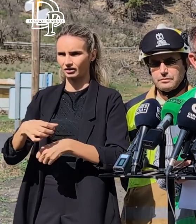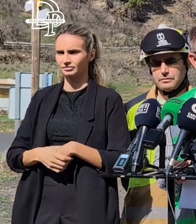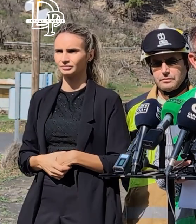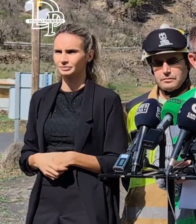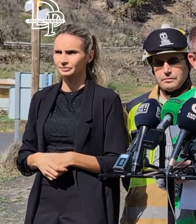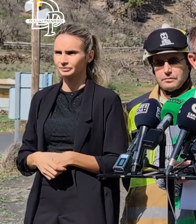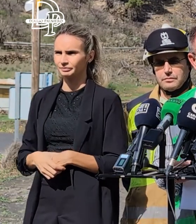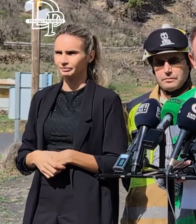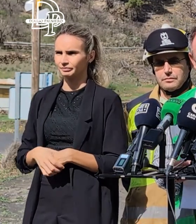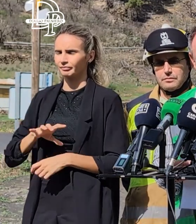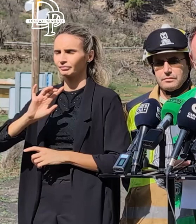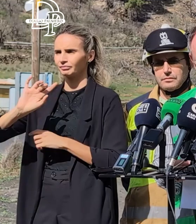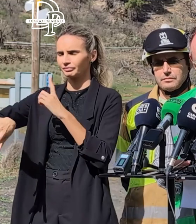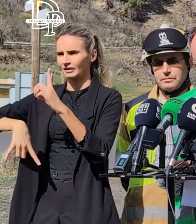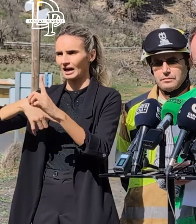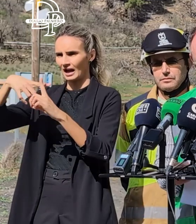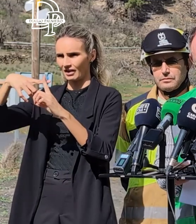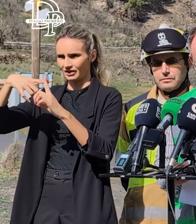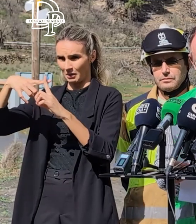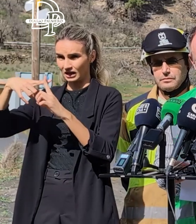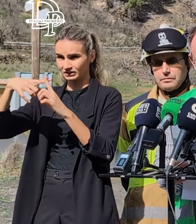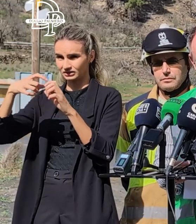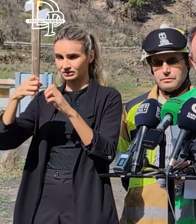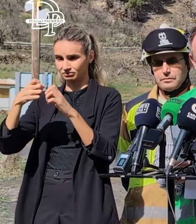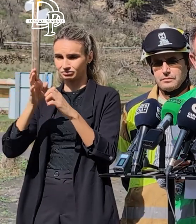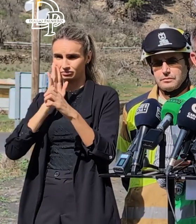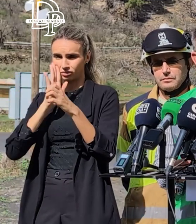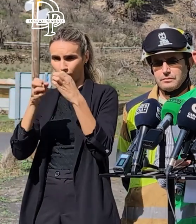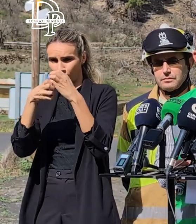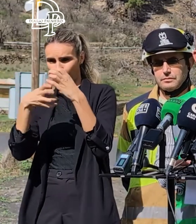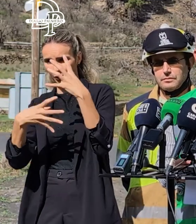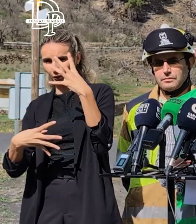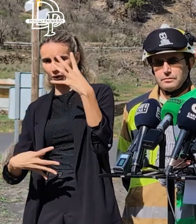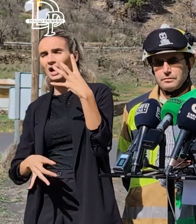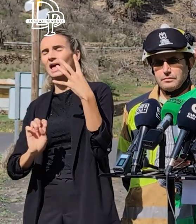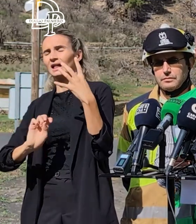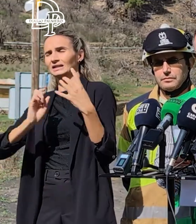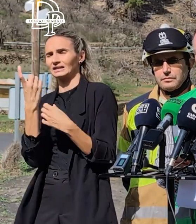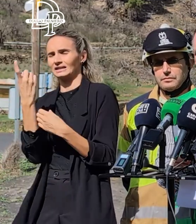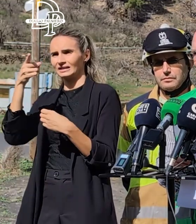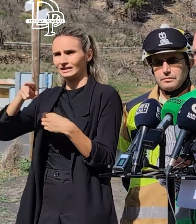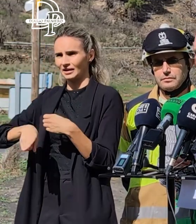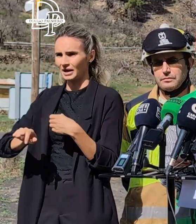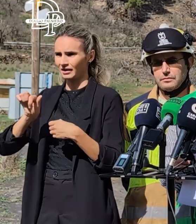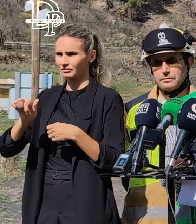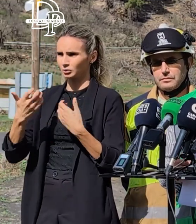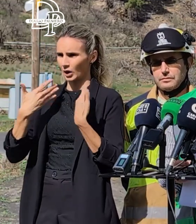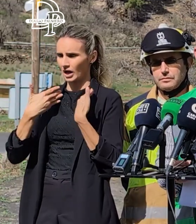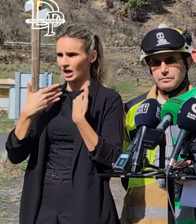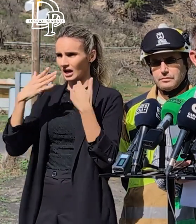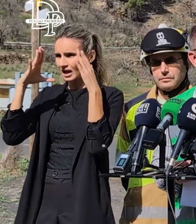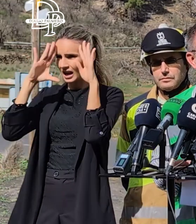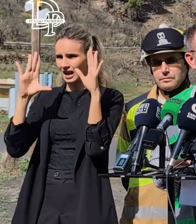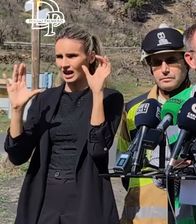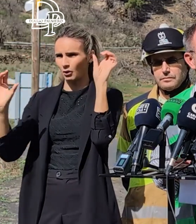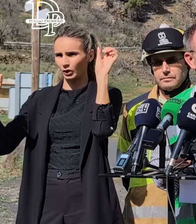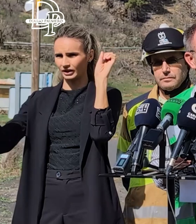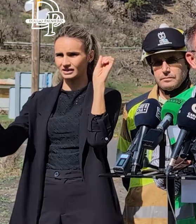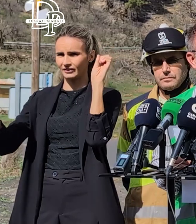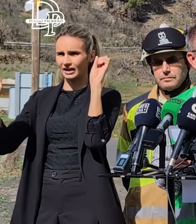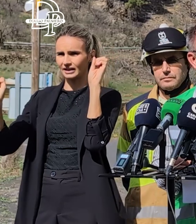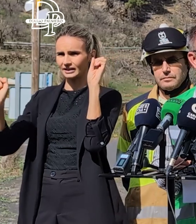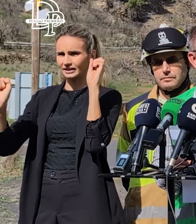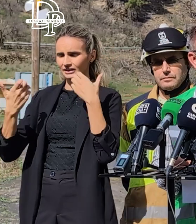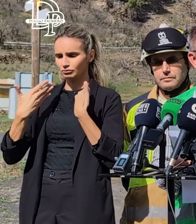Además de todo este personal, pues también contamos con las Cuerpos y Fuerzas de Seguridad del Estado, la Guardia Civil